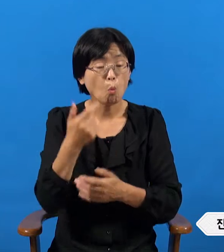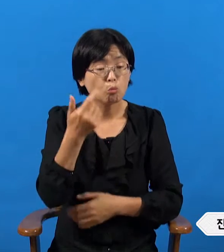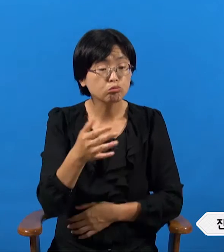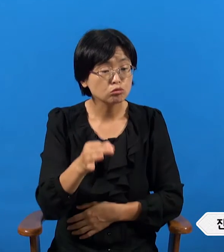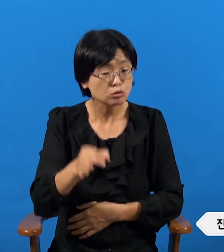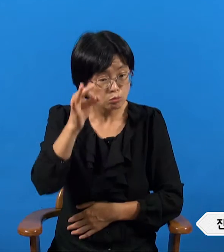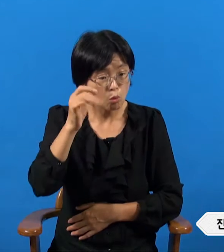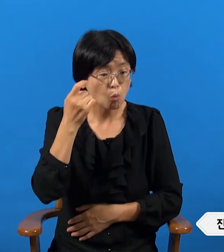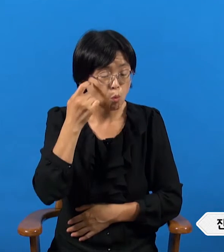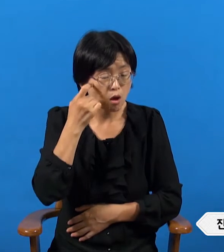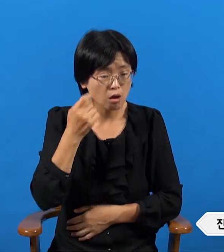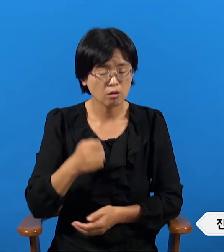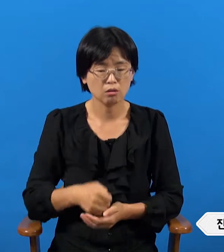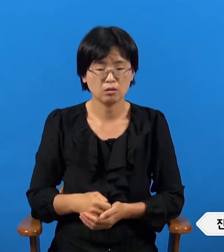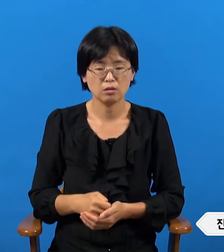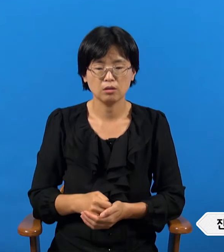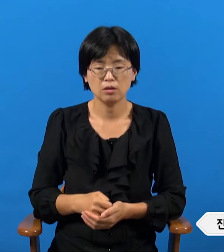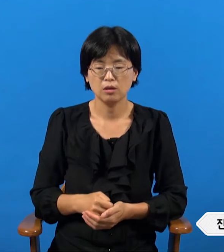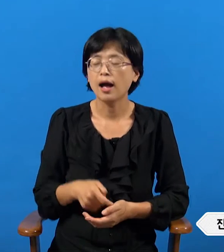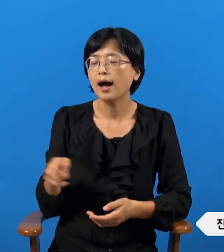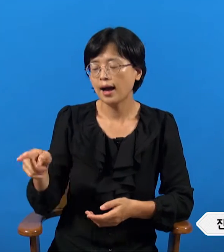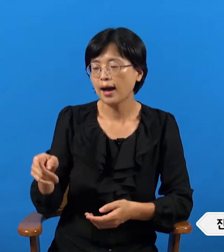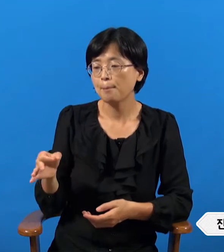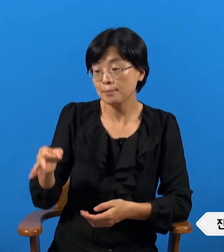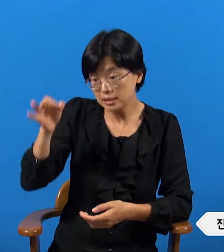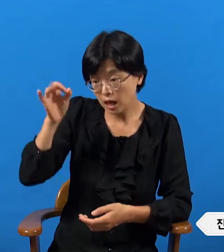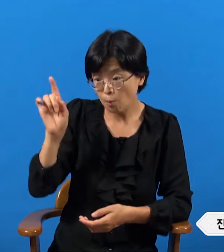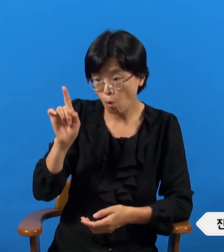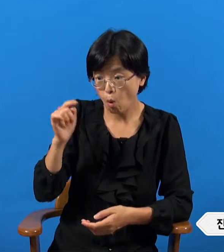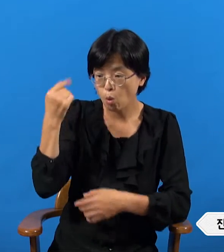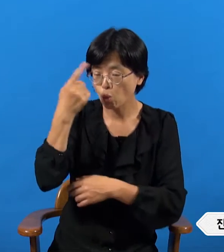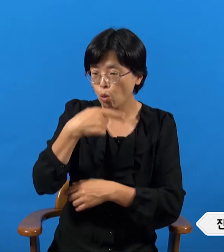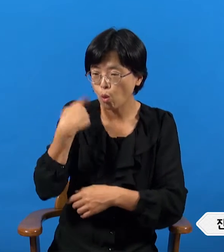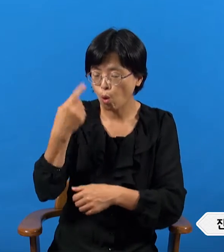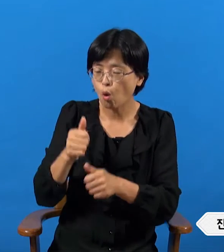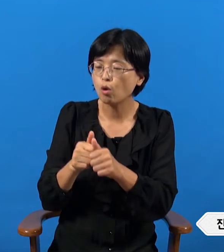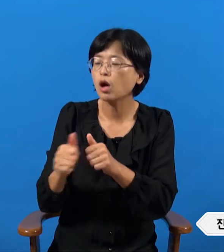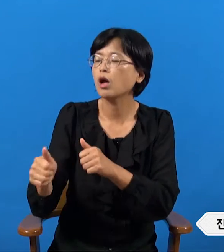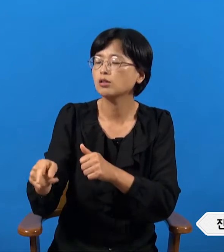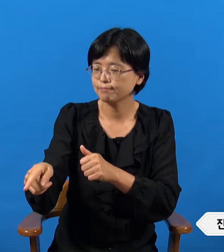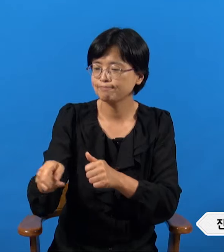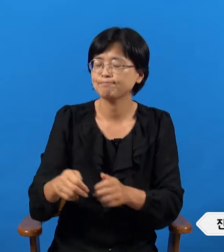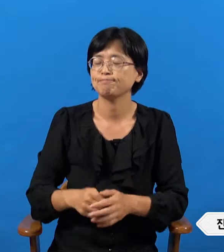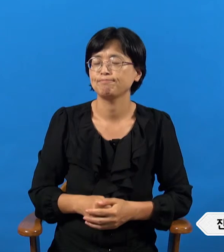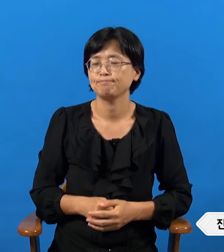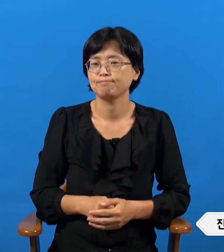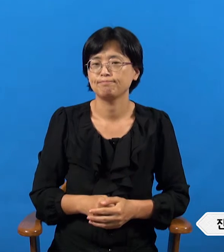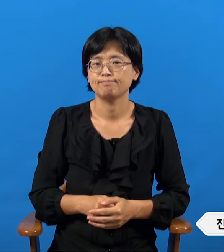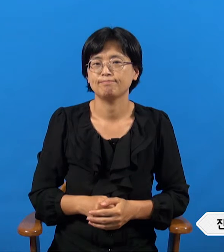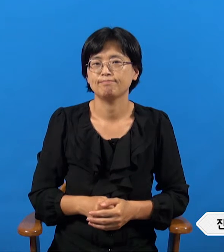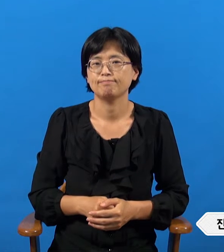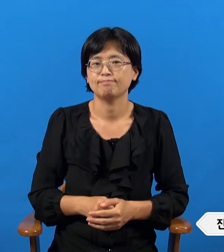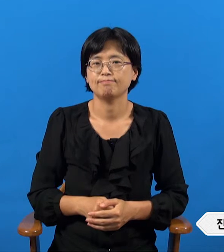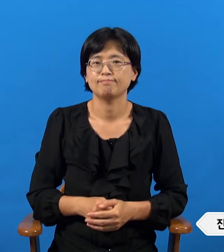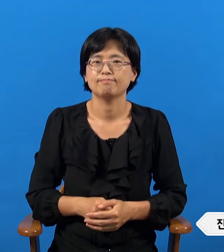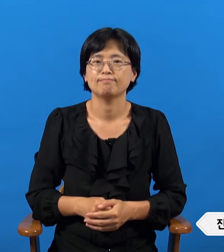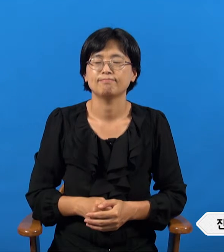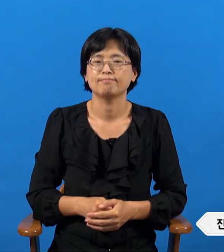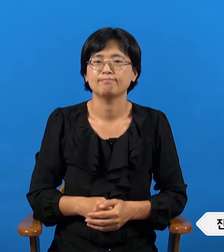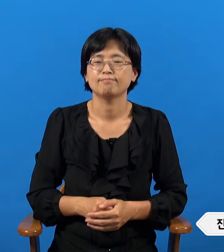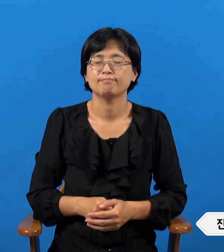원이 더 비싼가? 점원이 제게 이렇게 얘기합니다. 얘 비싼 애가 더 잘생겼잖아요.